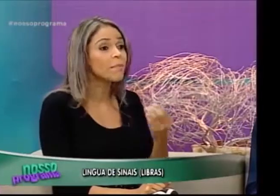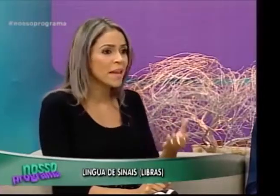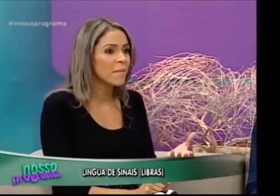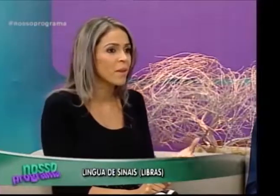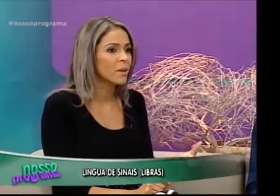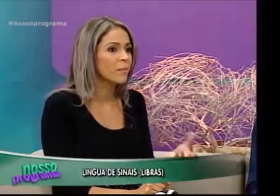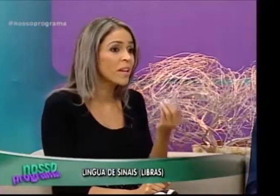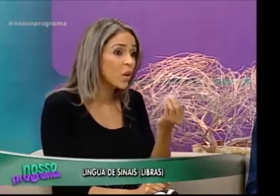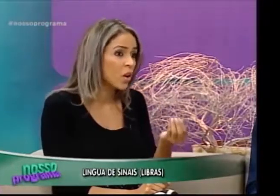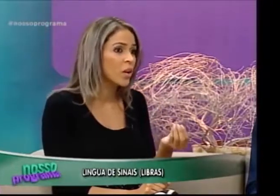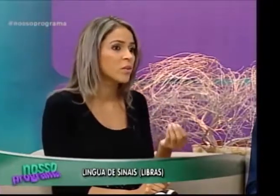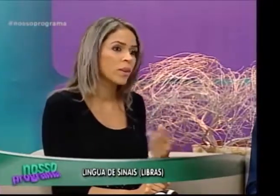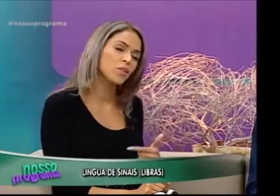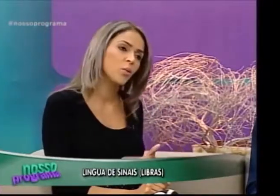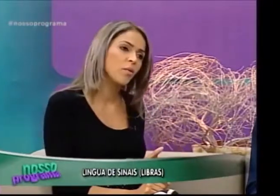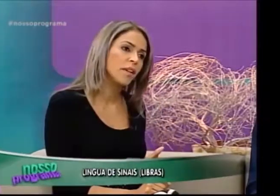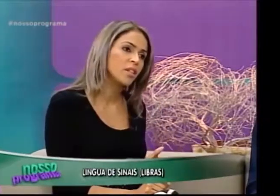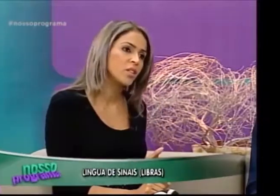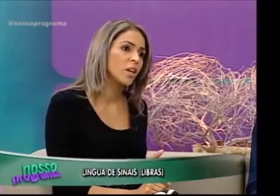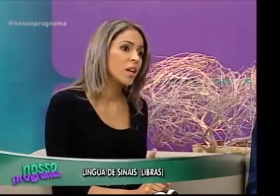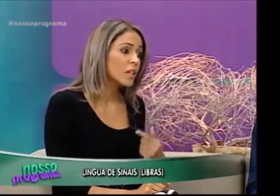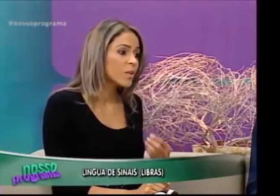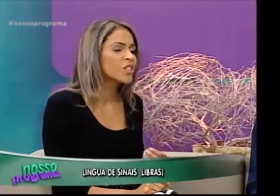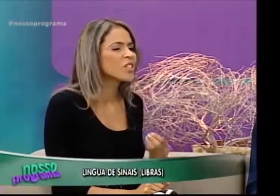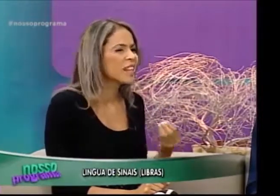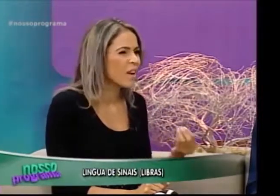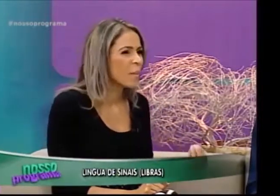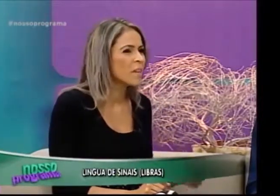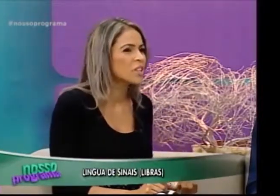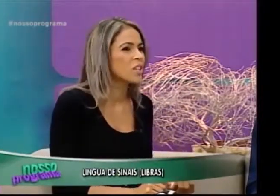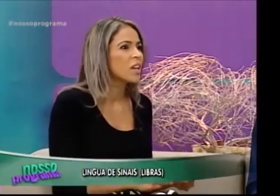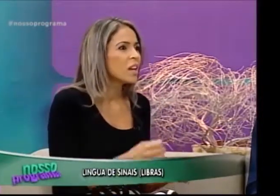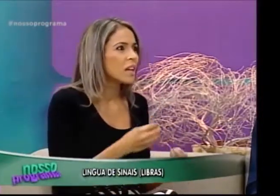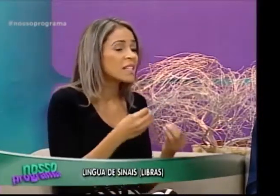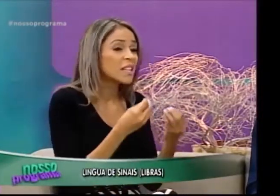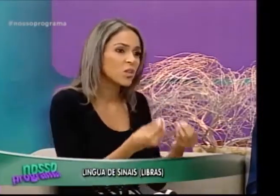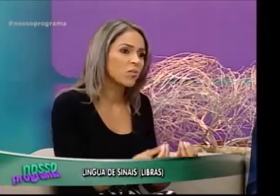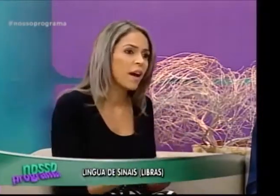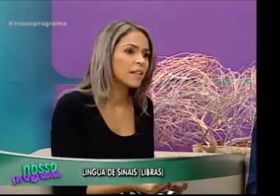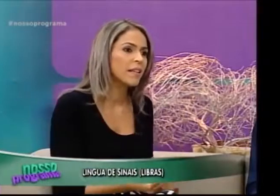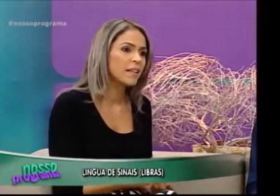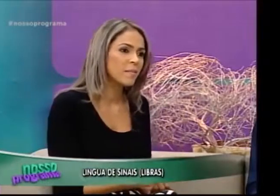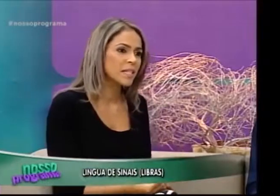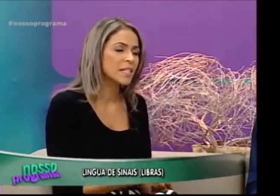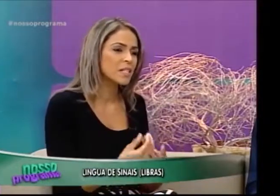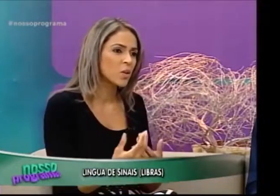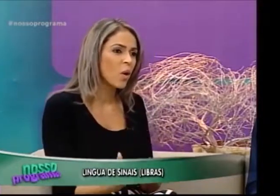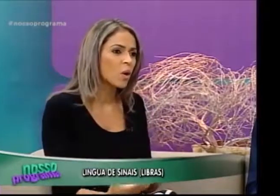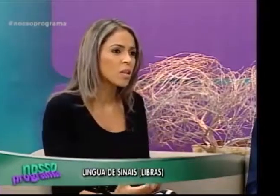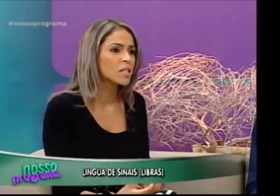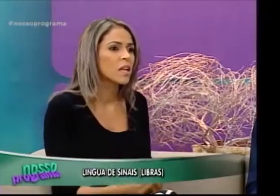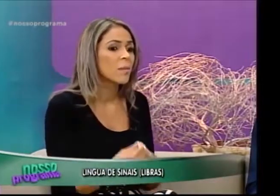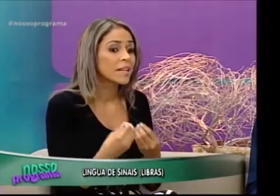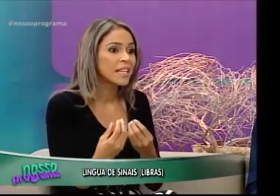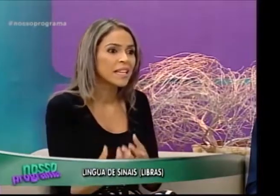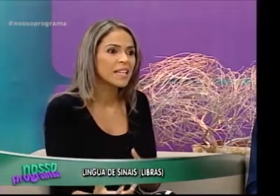bem melhor do que a de um ouvinte. Então a gente tem que realmente incentivar a ter Libras nas escolas, para as